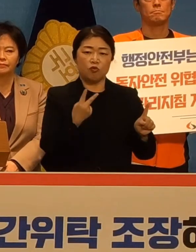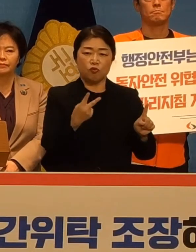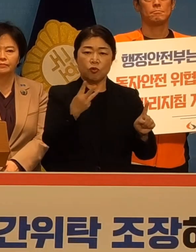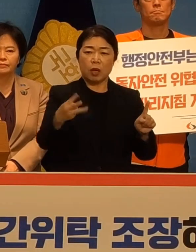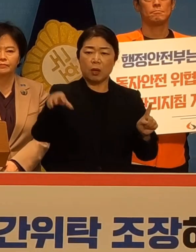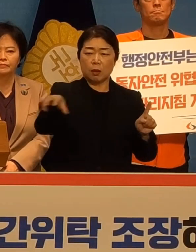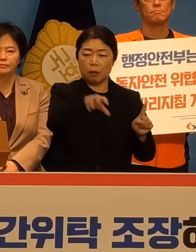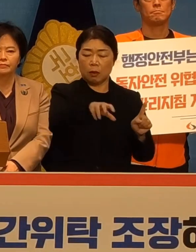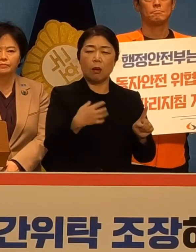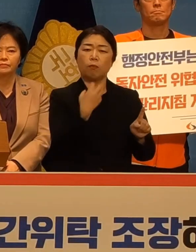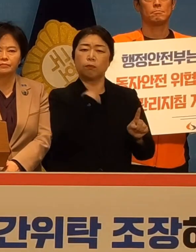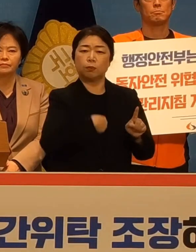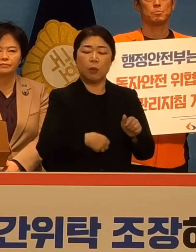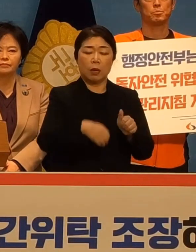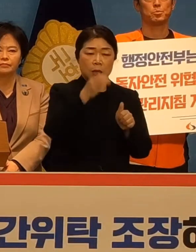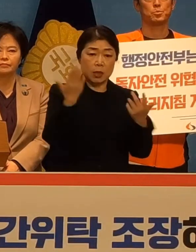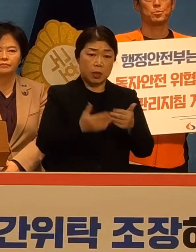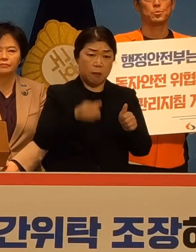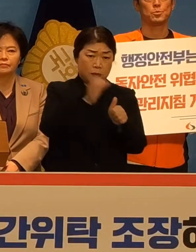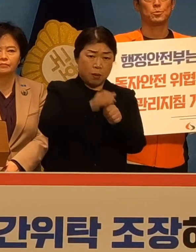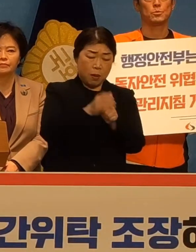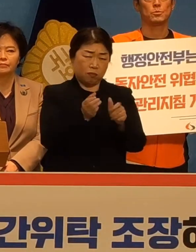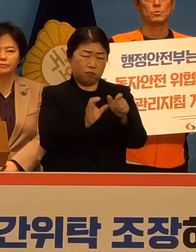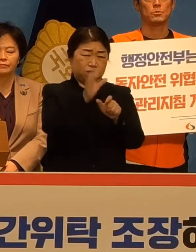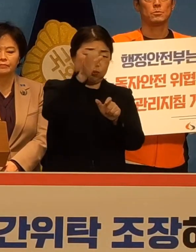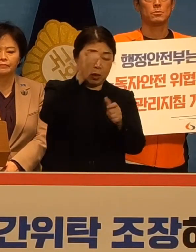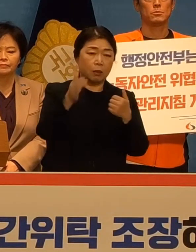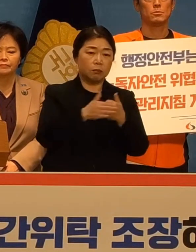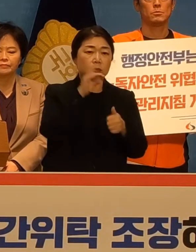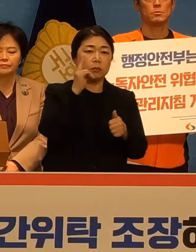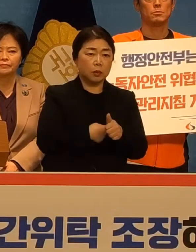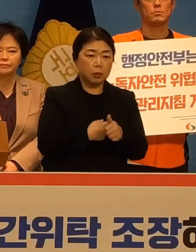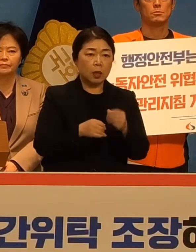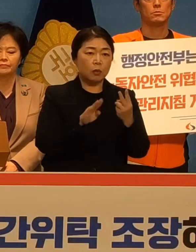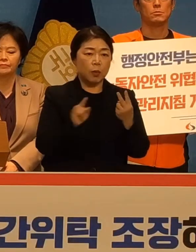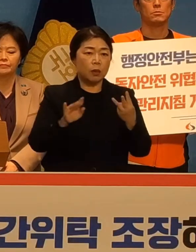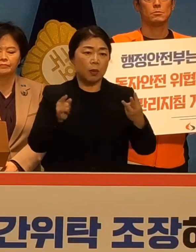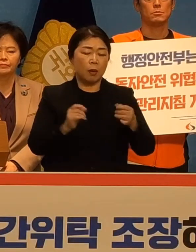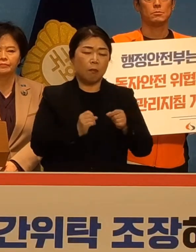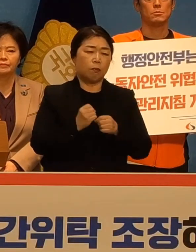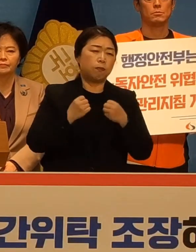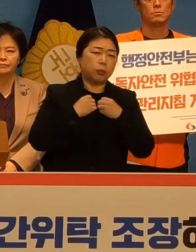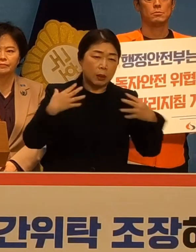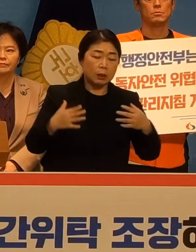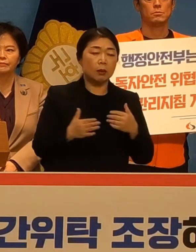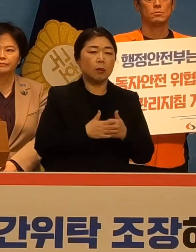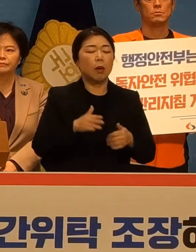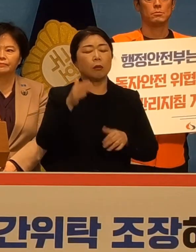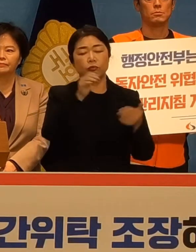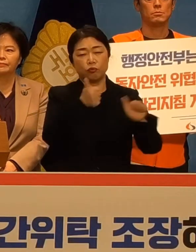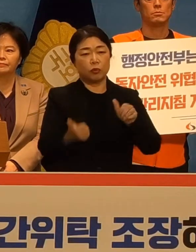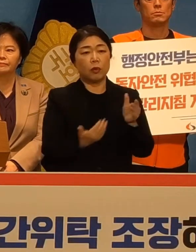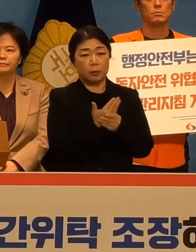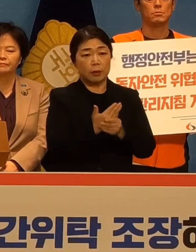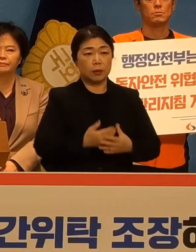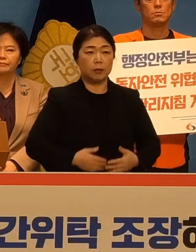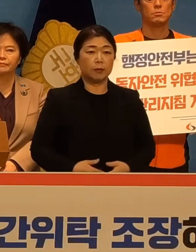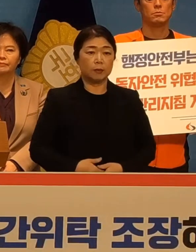있었습니다. 이는 단순한 업무 증가가 아니라 노동자에게 산재를 강요하는 살인적인